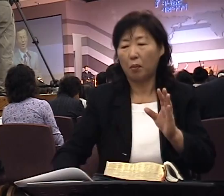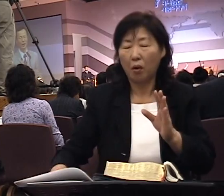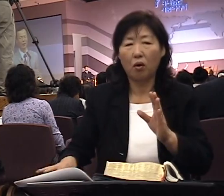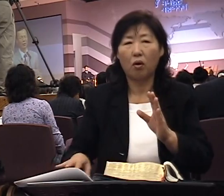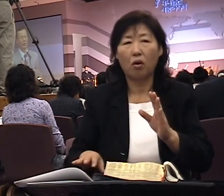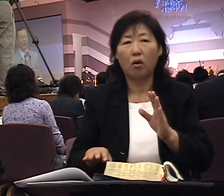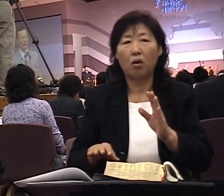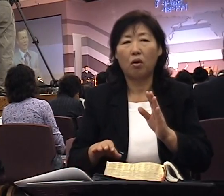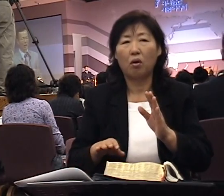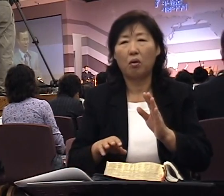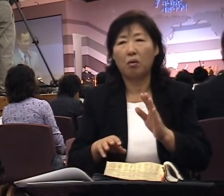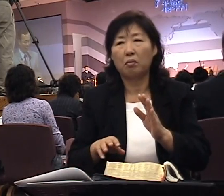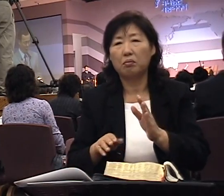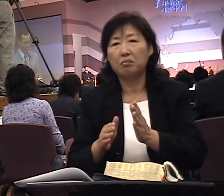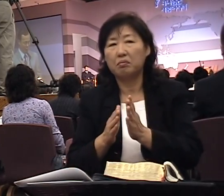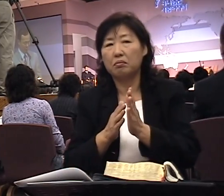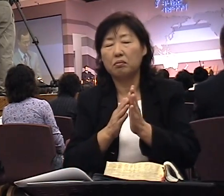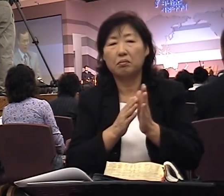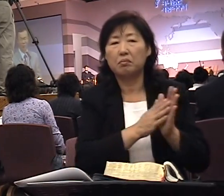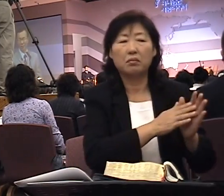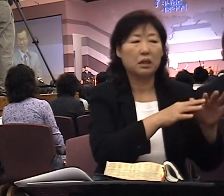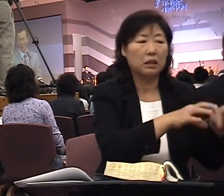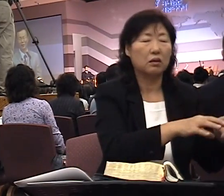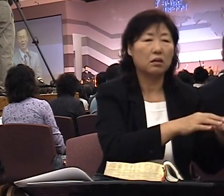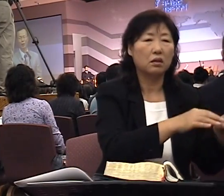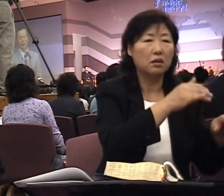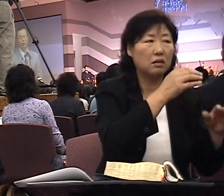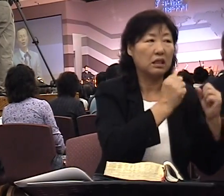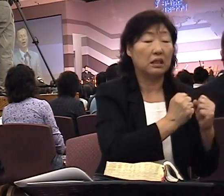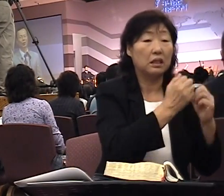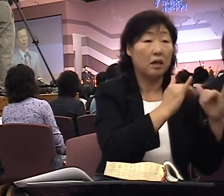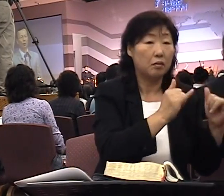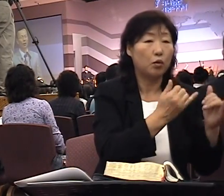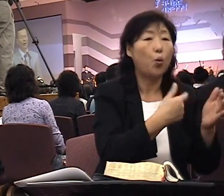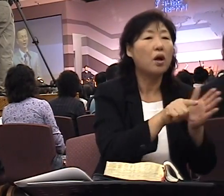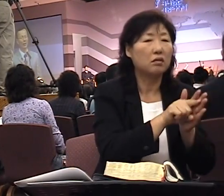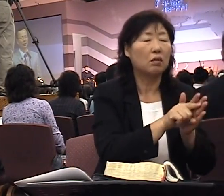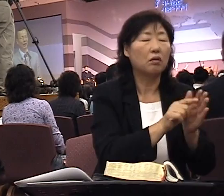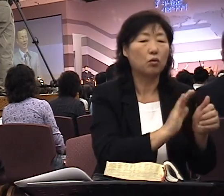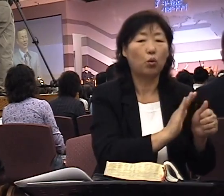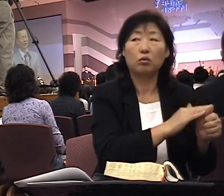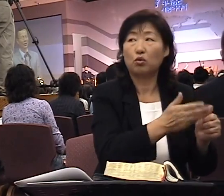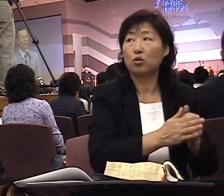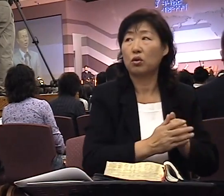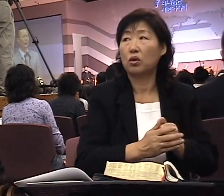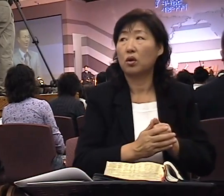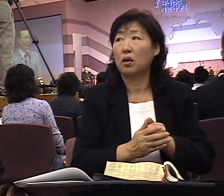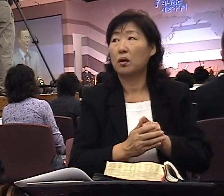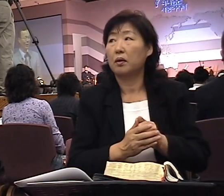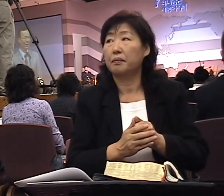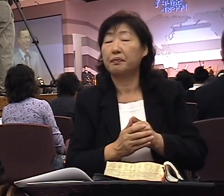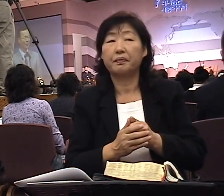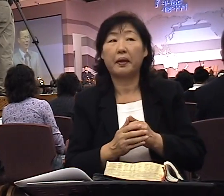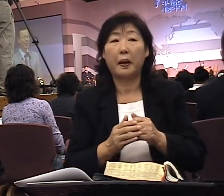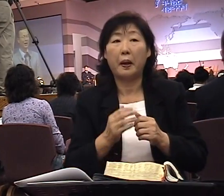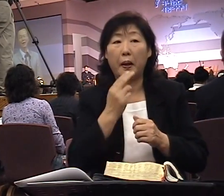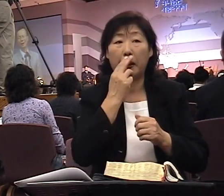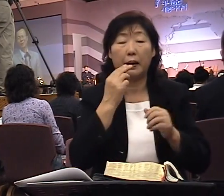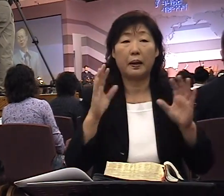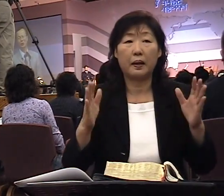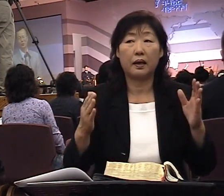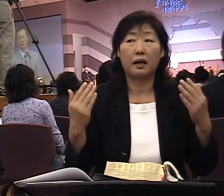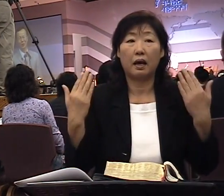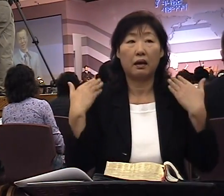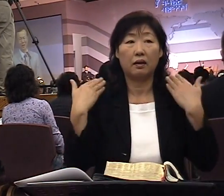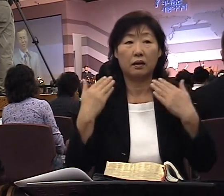위하여 사랑을 담아주시기를 부탁드립니다. 우리 주일학교 자녀들에게는 소방대원들에게 특별히